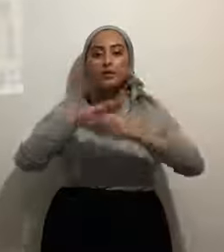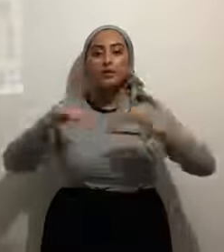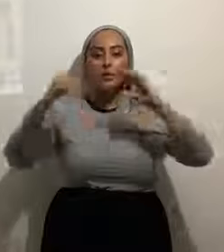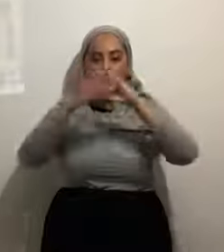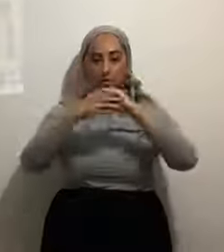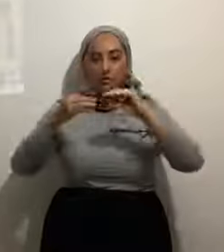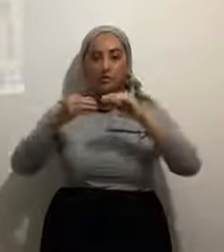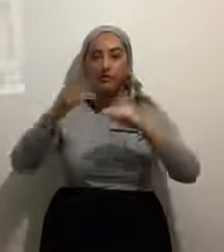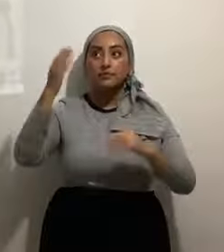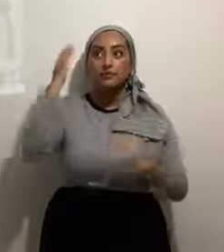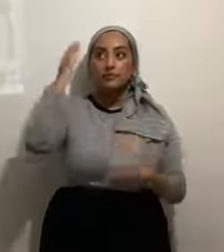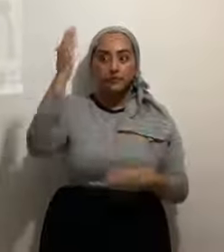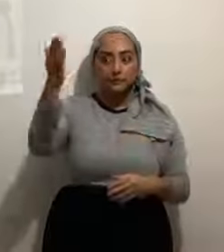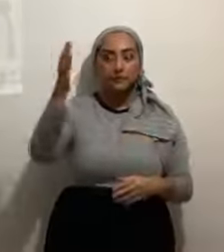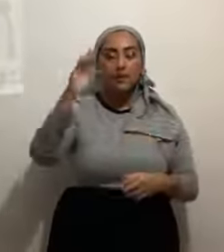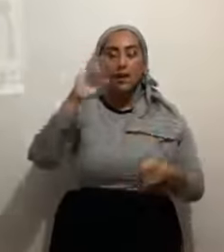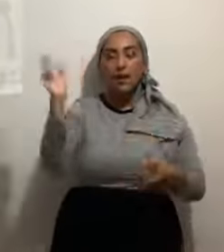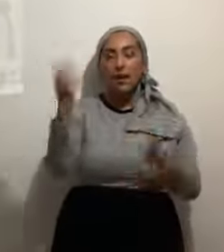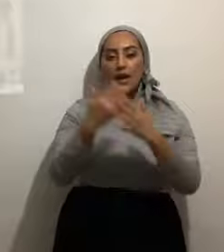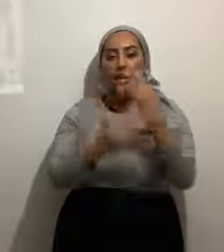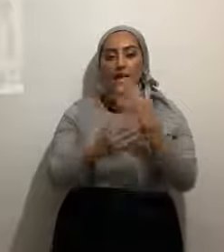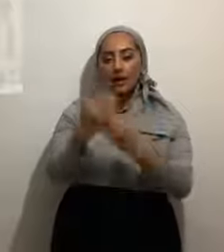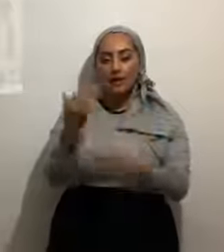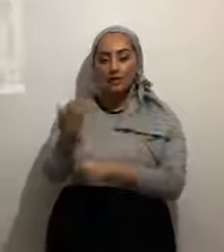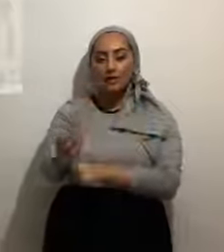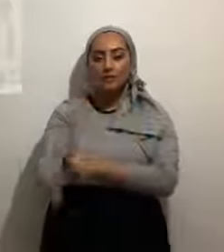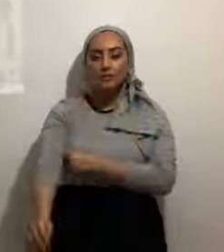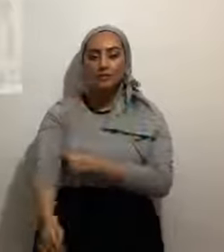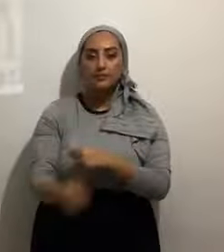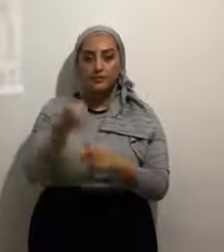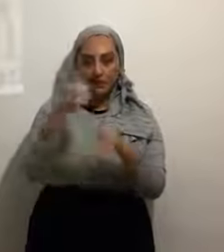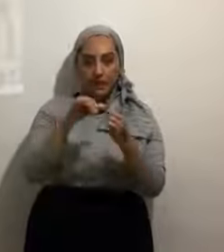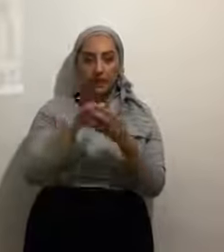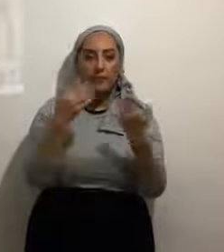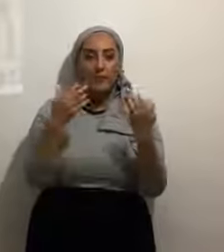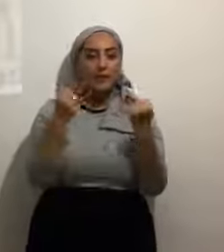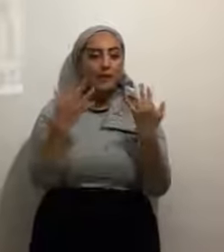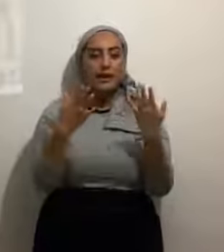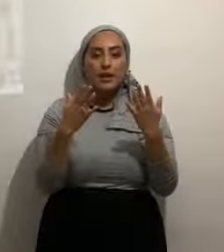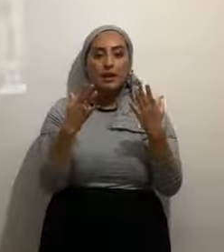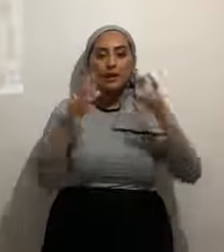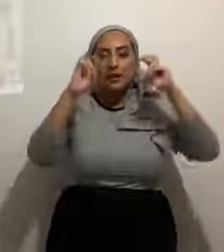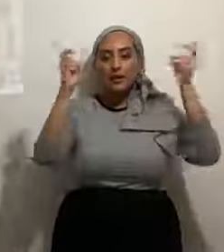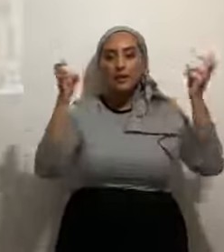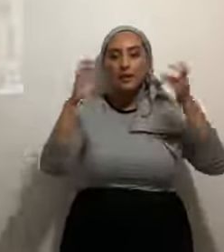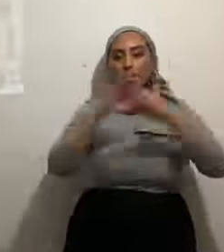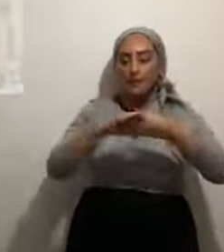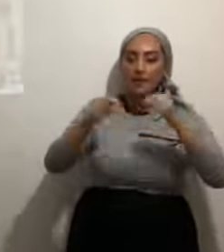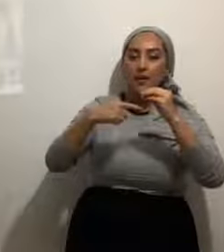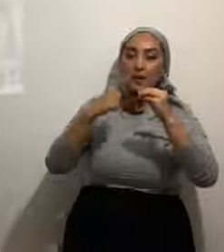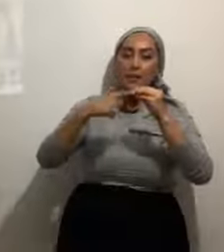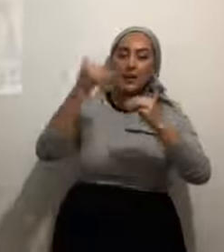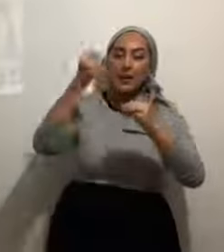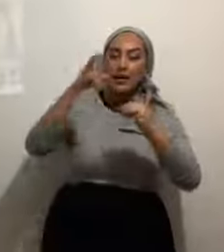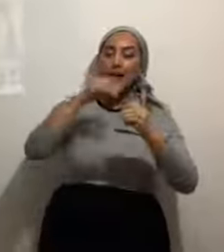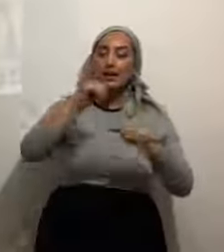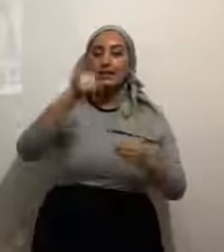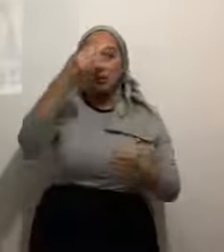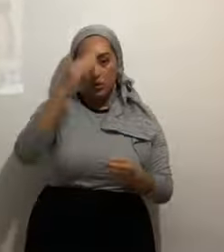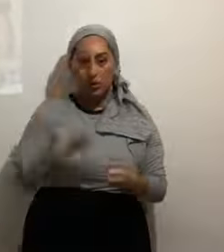es su diestra. Recuerda eso, ya están muchos temas de Yahshua es Elohim. Entonces,